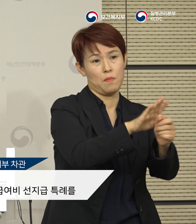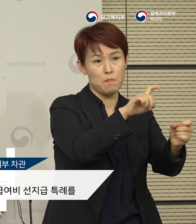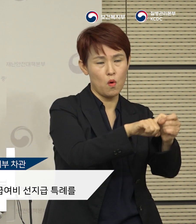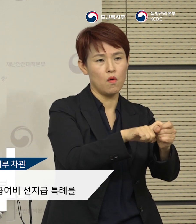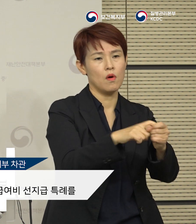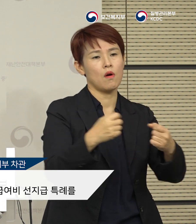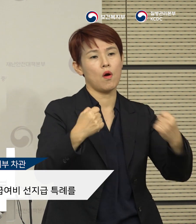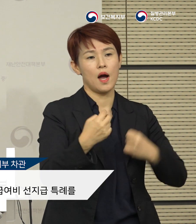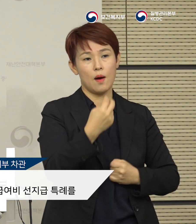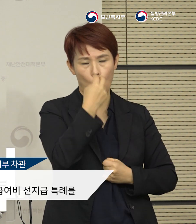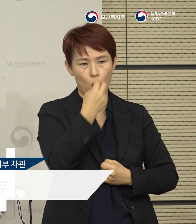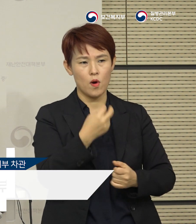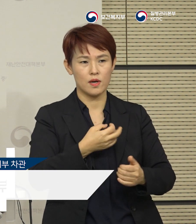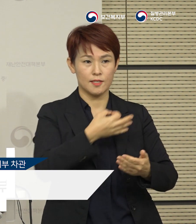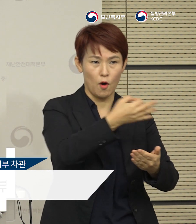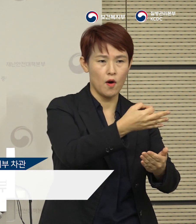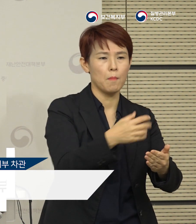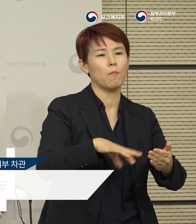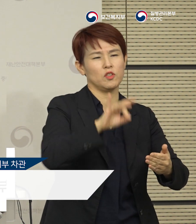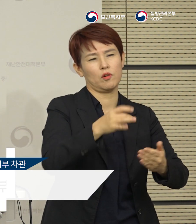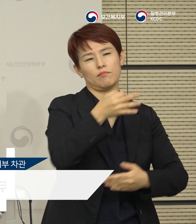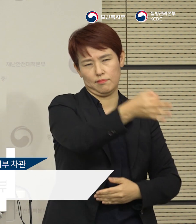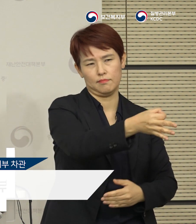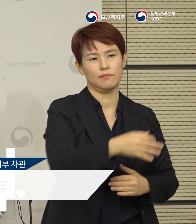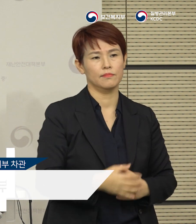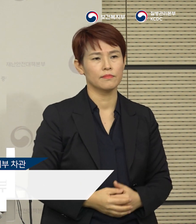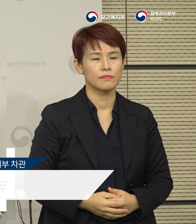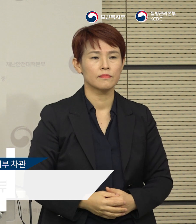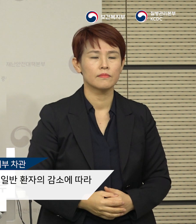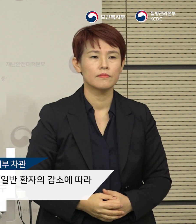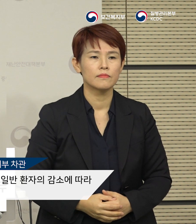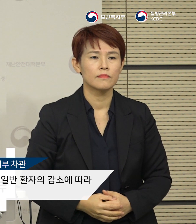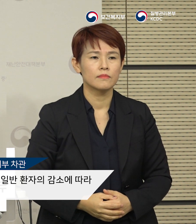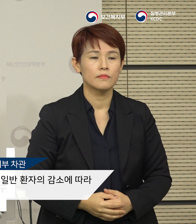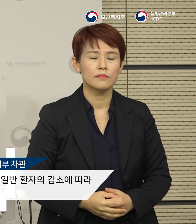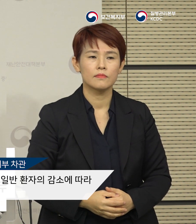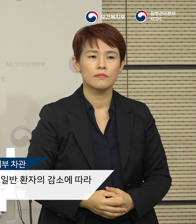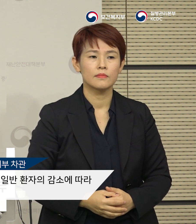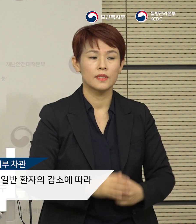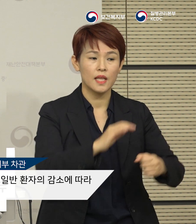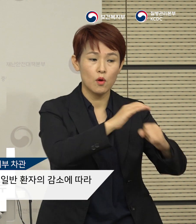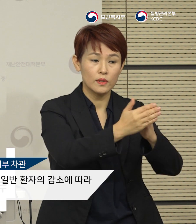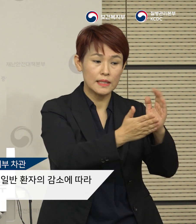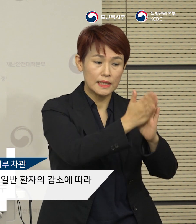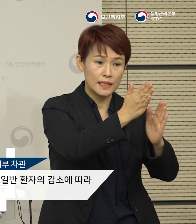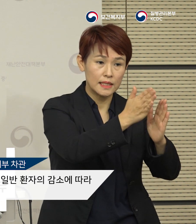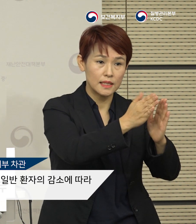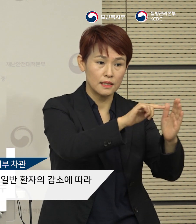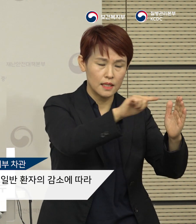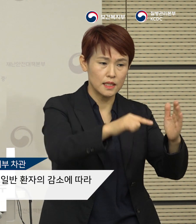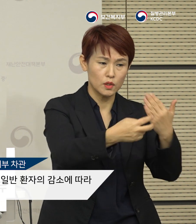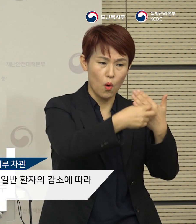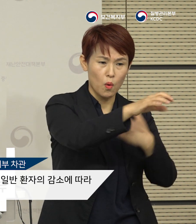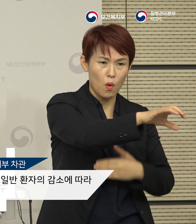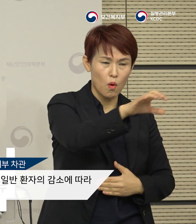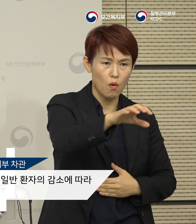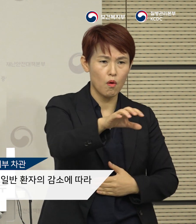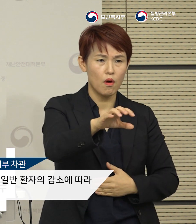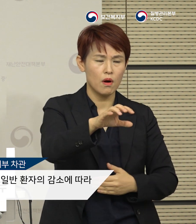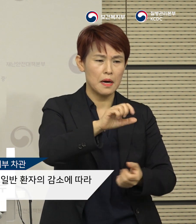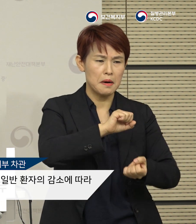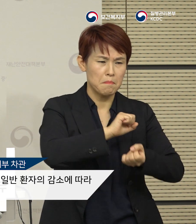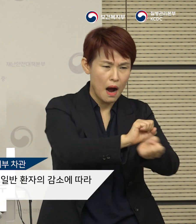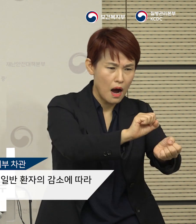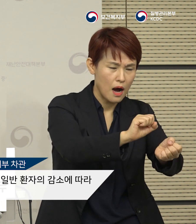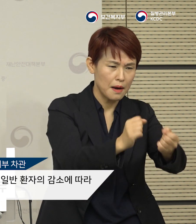급여비 선지급 특례를 시행키로 결정하였습니다. 현재 대구 시내 의료기관은 코로나19 환자